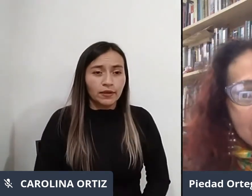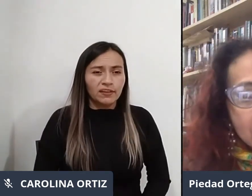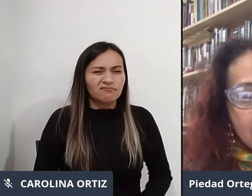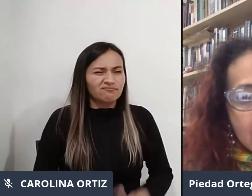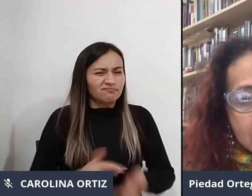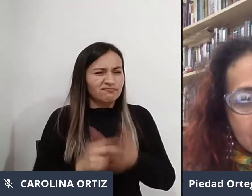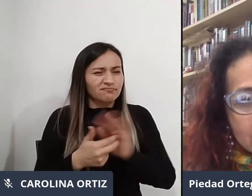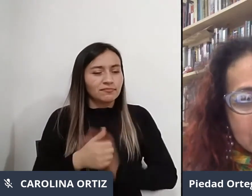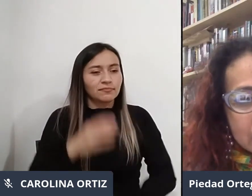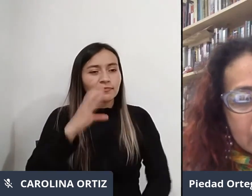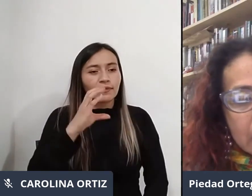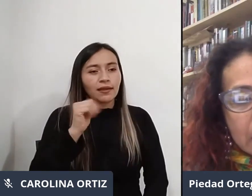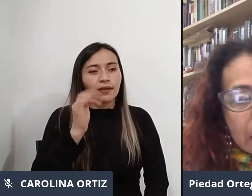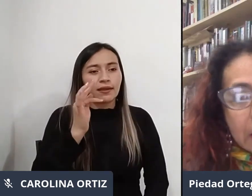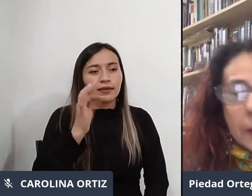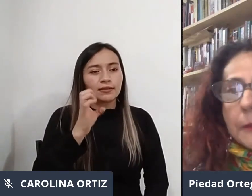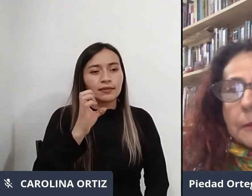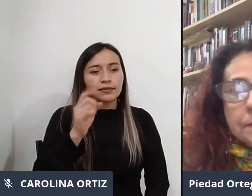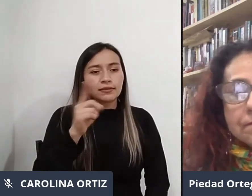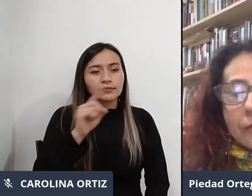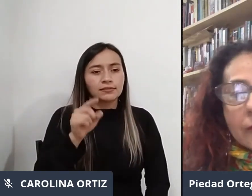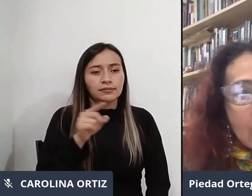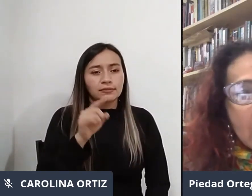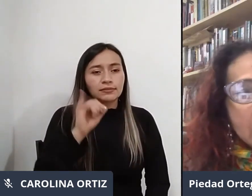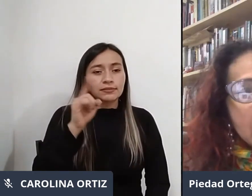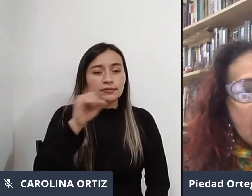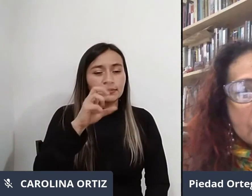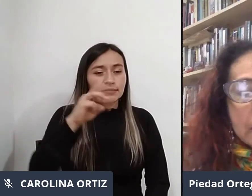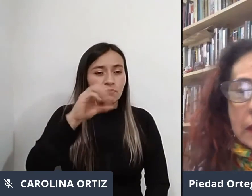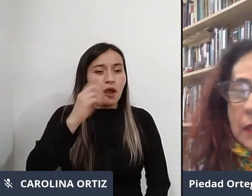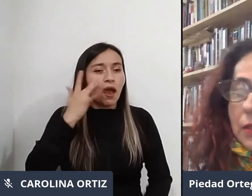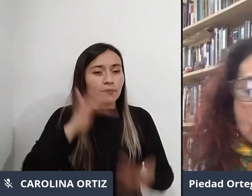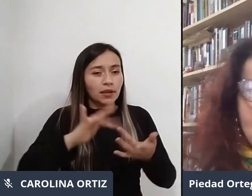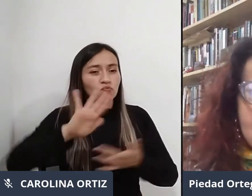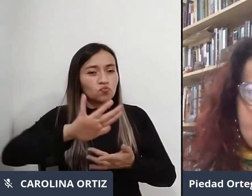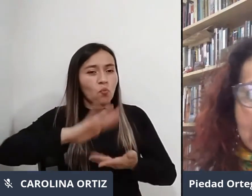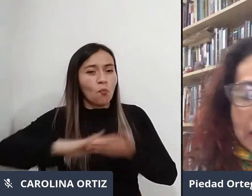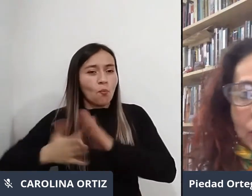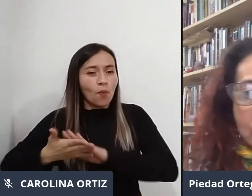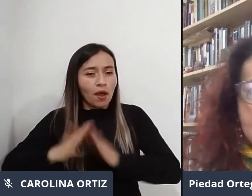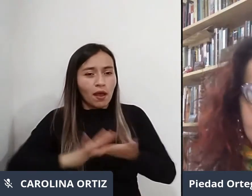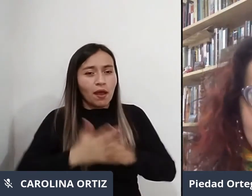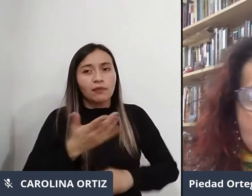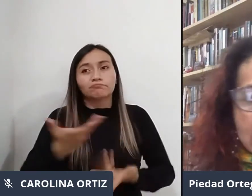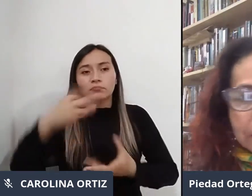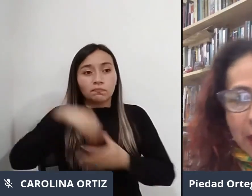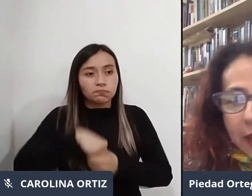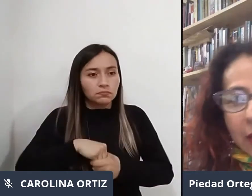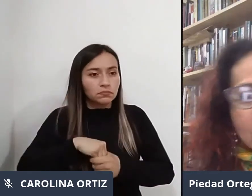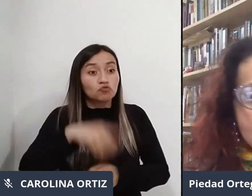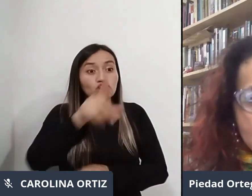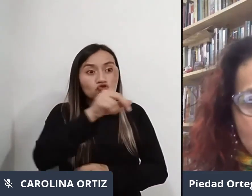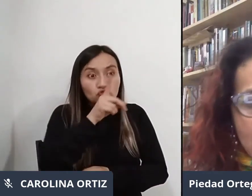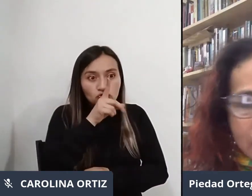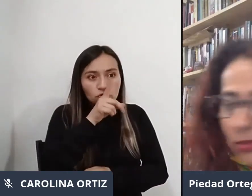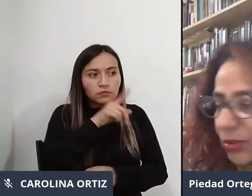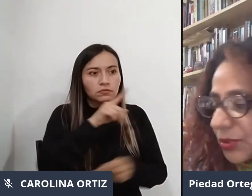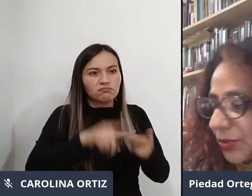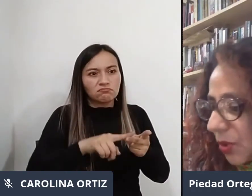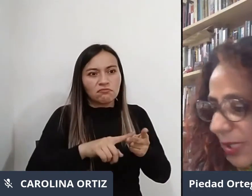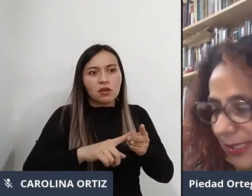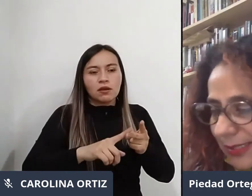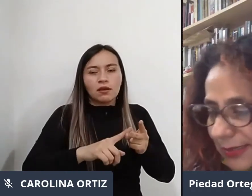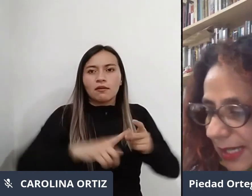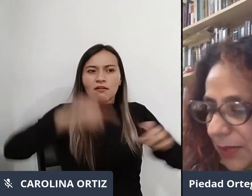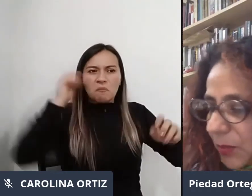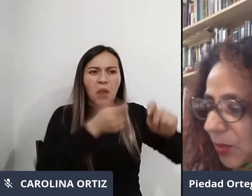la pacificación, ¿sí? En términos de no salga, no diga, para qué los cacerolazos, no